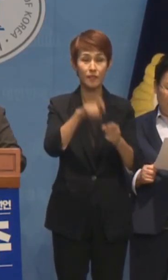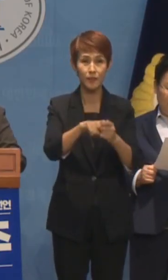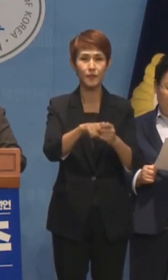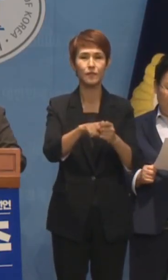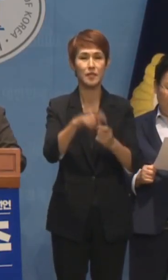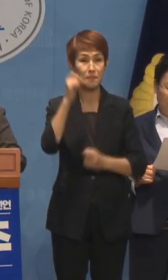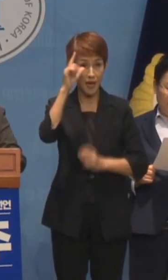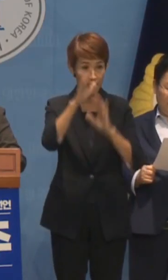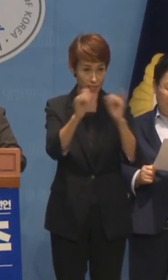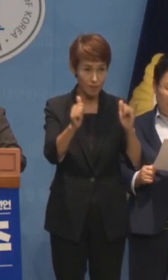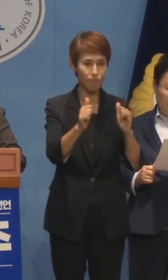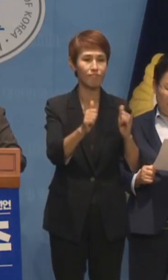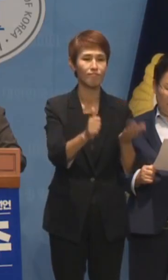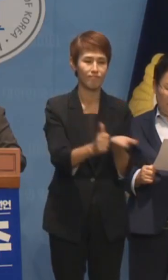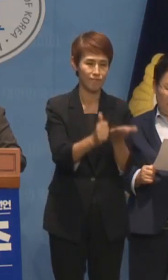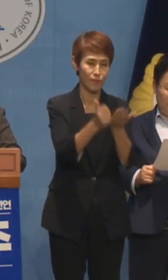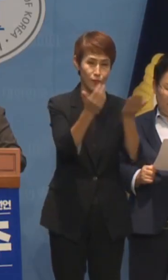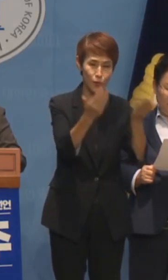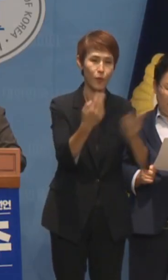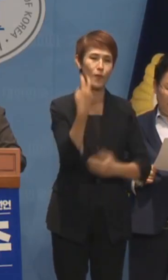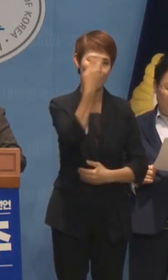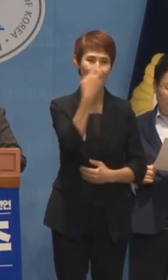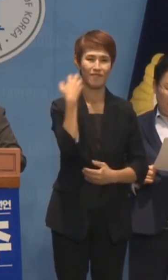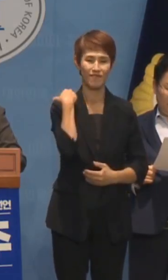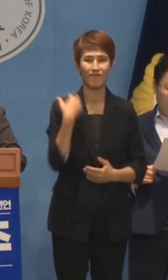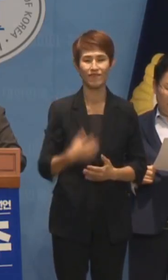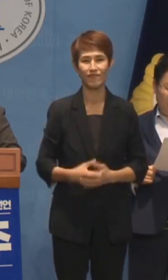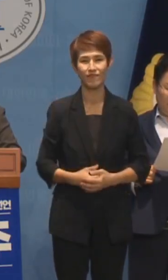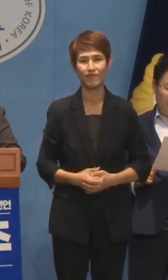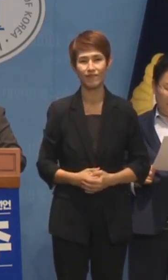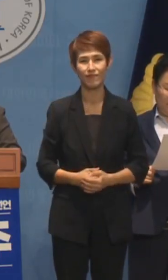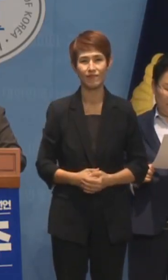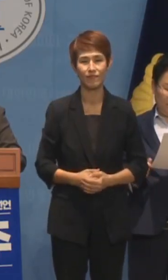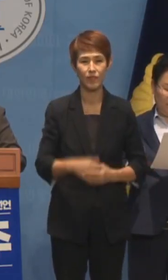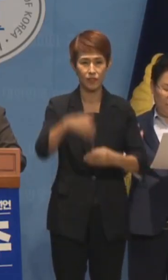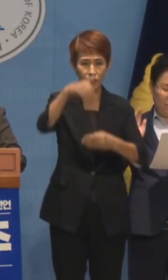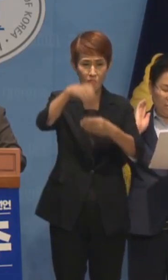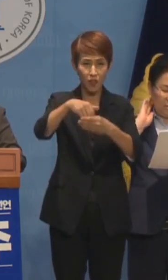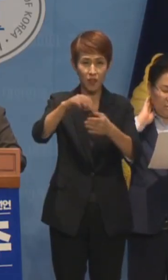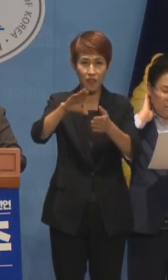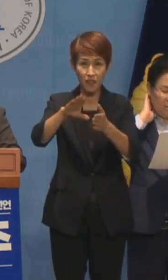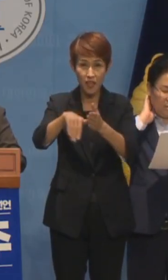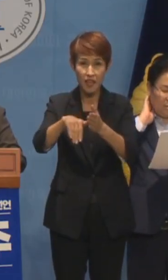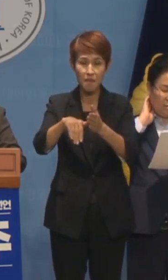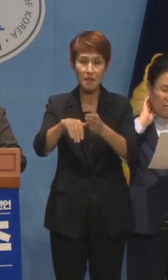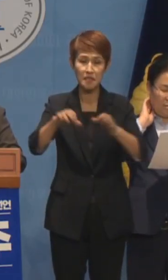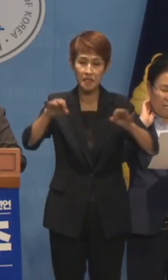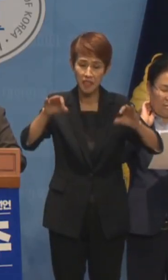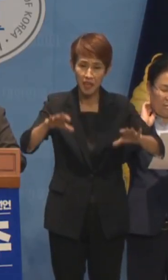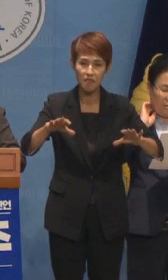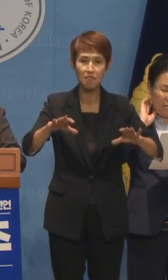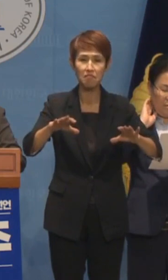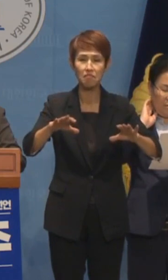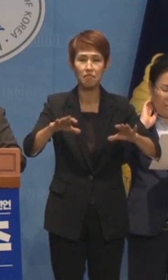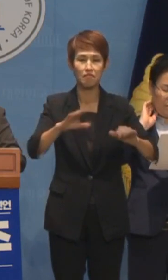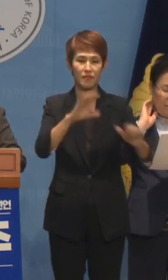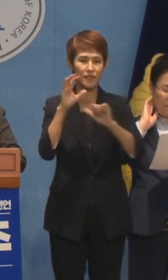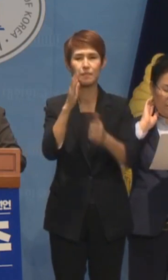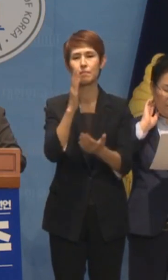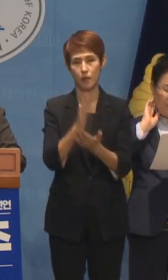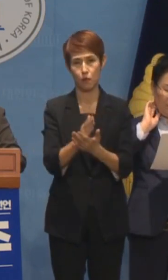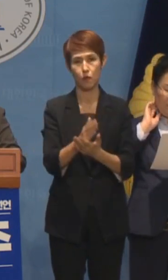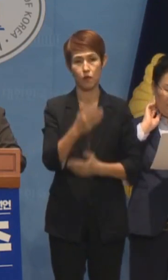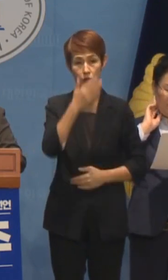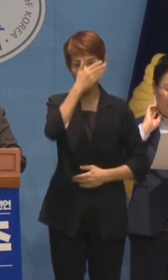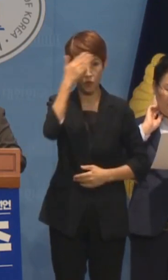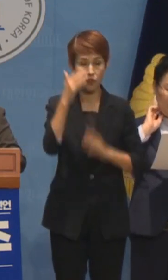우수 인재 DB를 구축하고 관리하겠습니다. 또한 선거 때만 잠깐 이용하고 마는 것이 아니라 청년들이